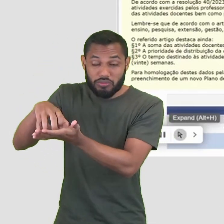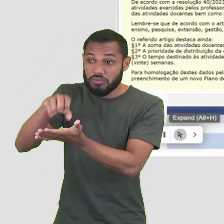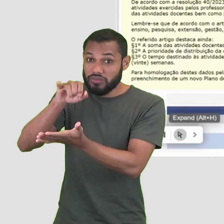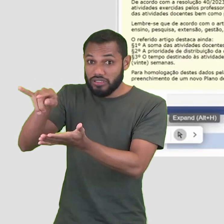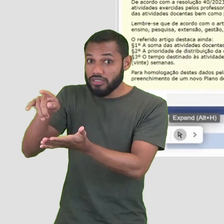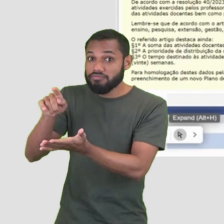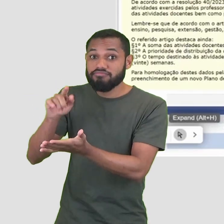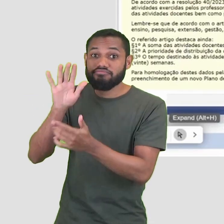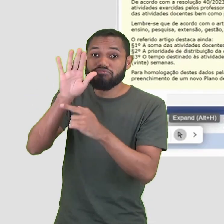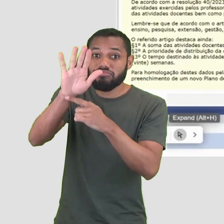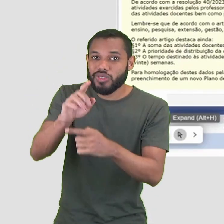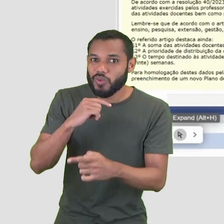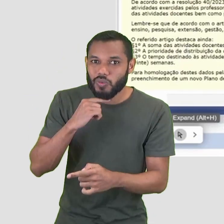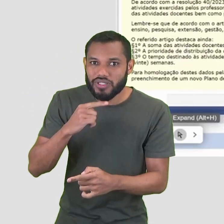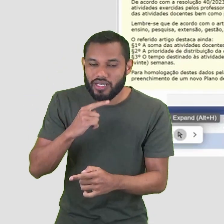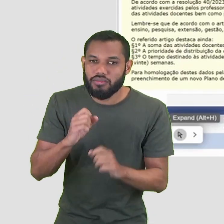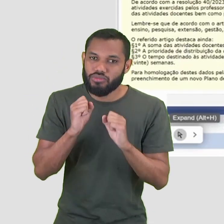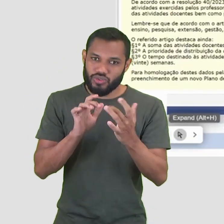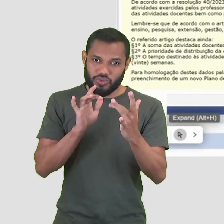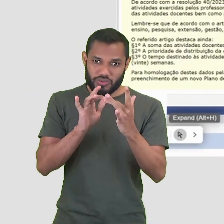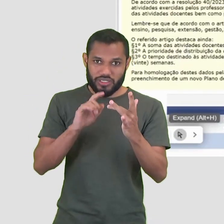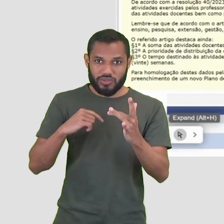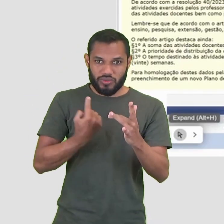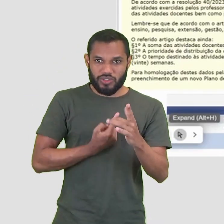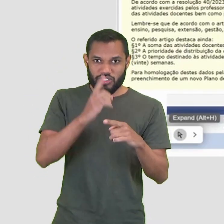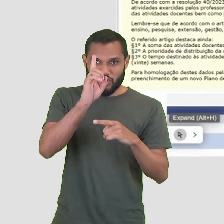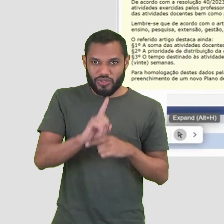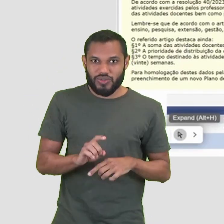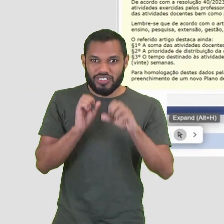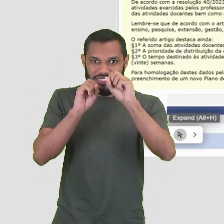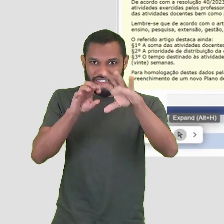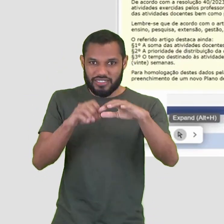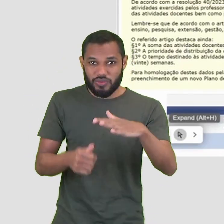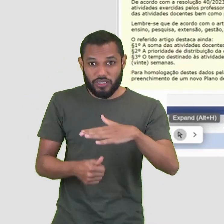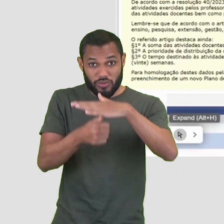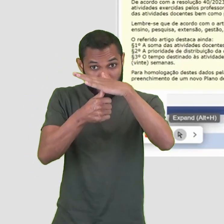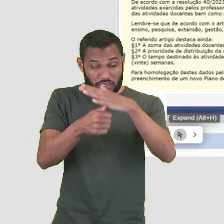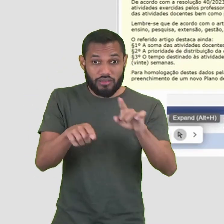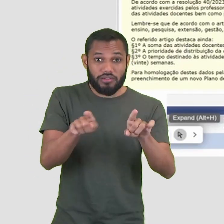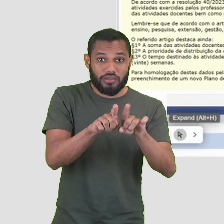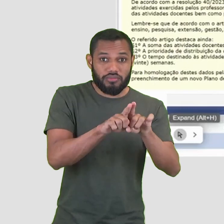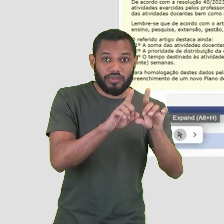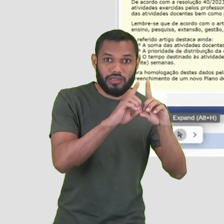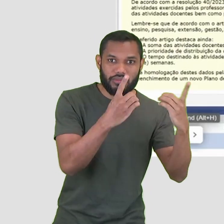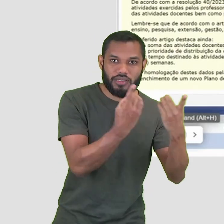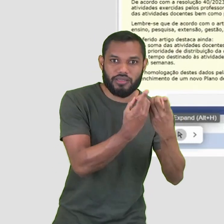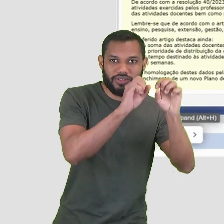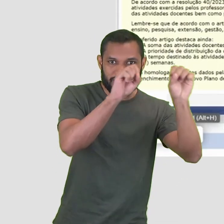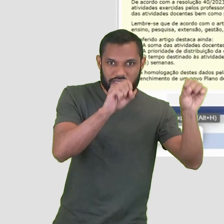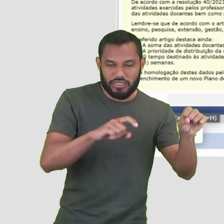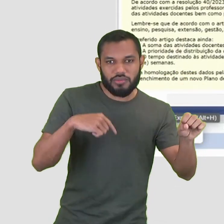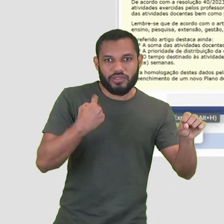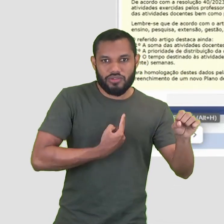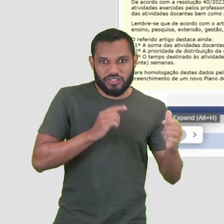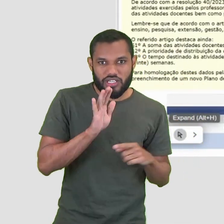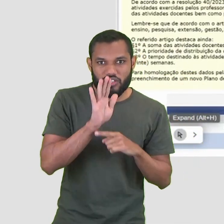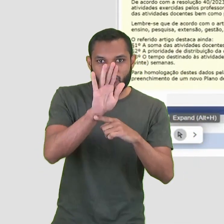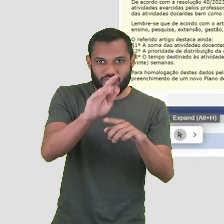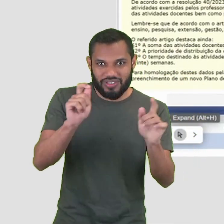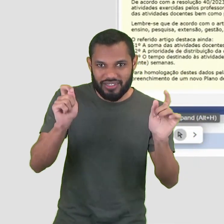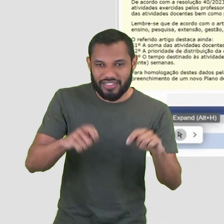ou o departamento de sistemas, para que a gente possa dar esse suporte. Então é isso, eu espero que esse